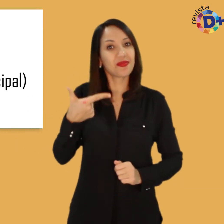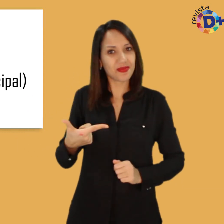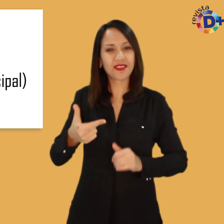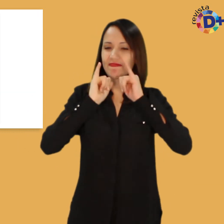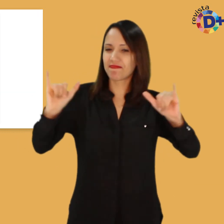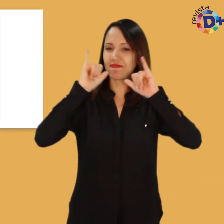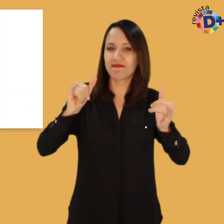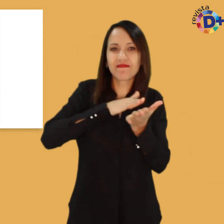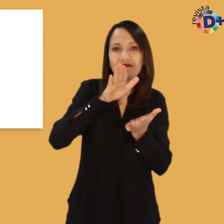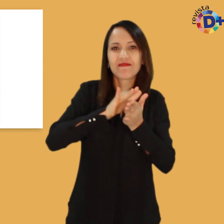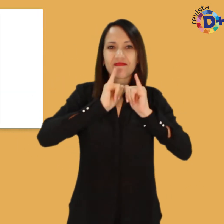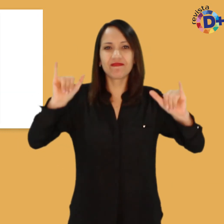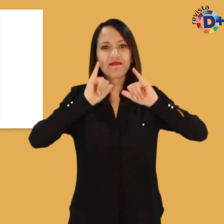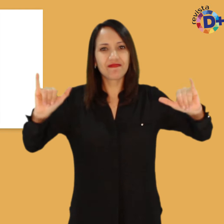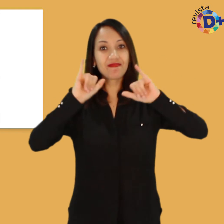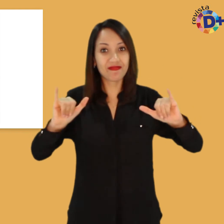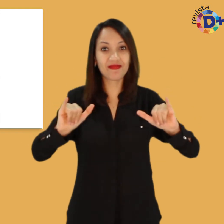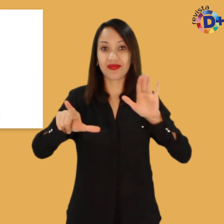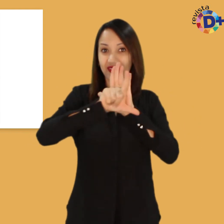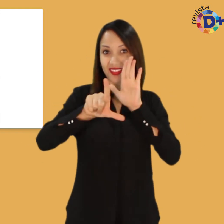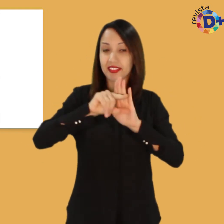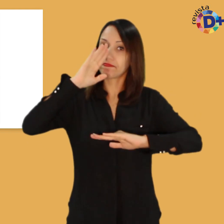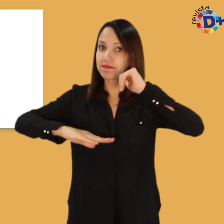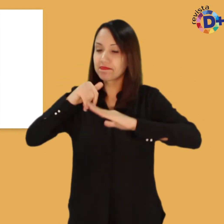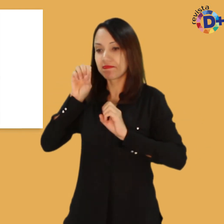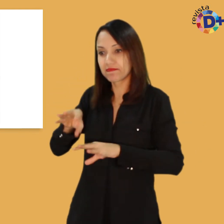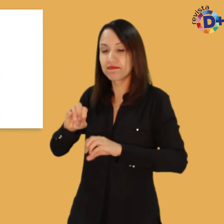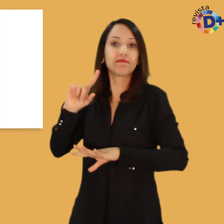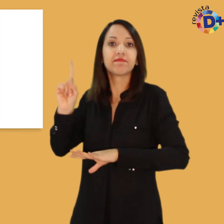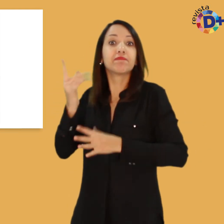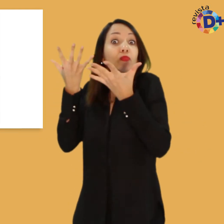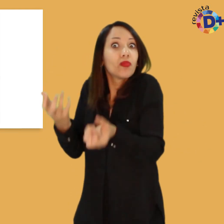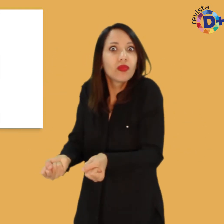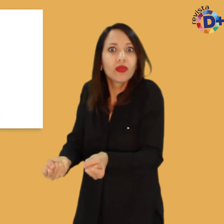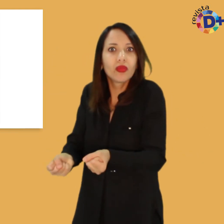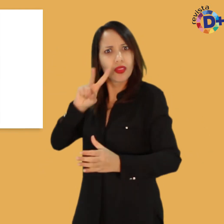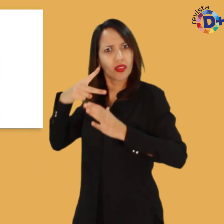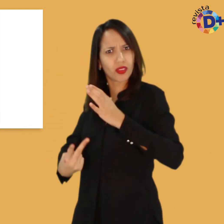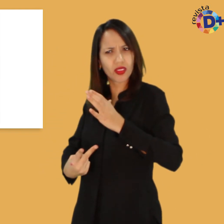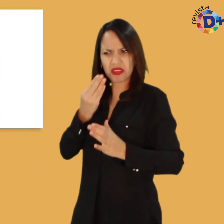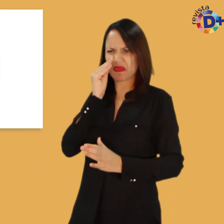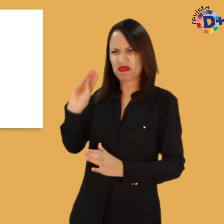práticas educativas que não considerem a situação de bilinguismo dos surdos, rejeitando a Libras, por